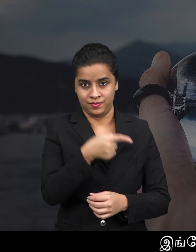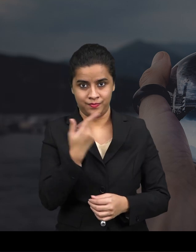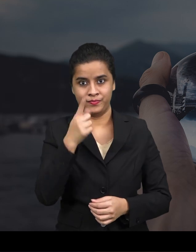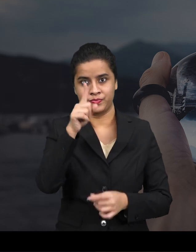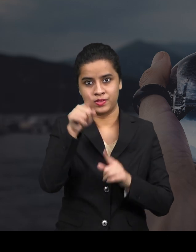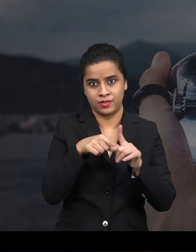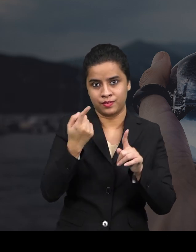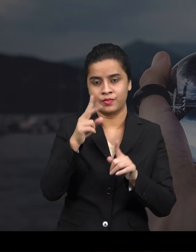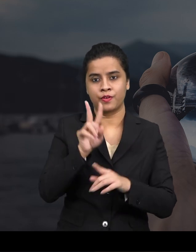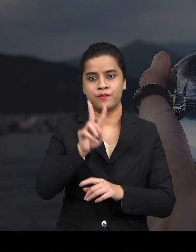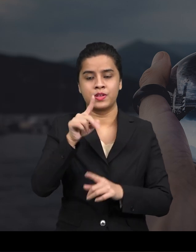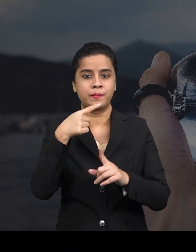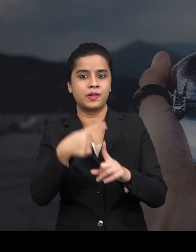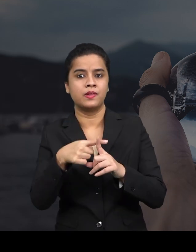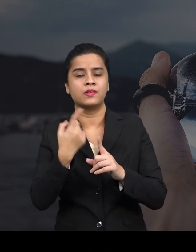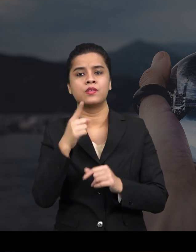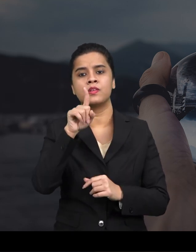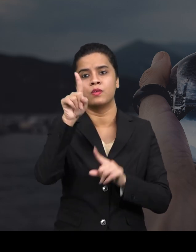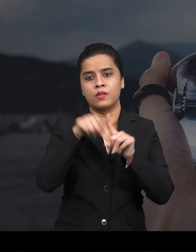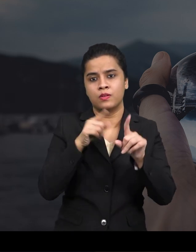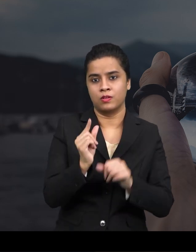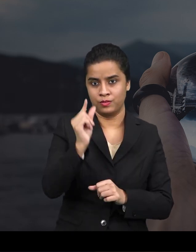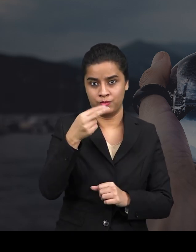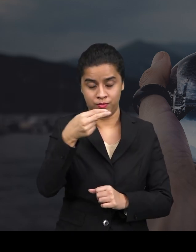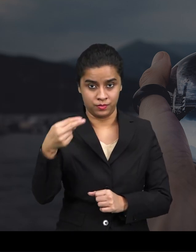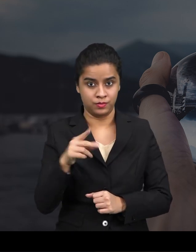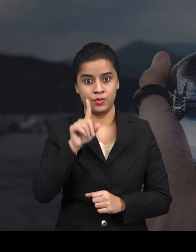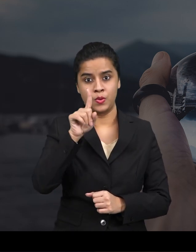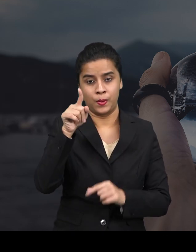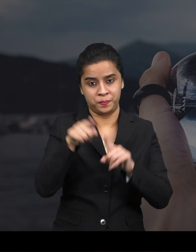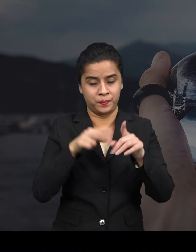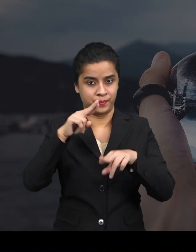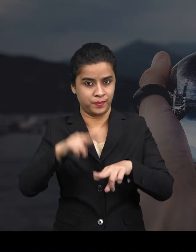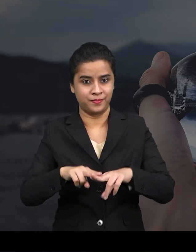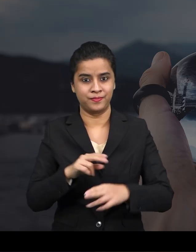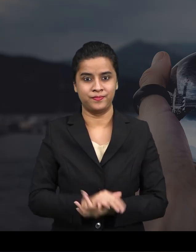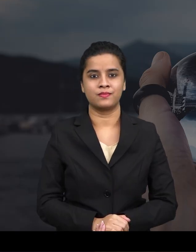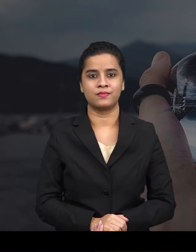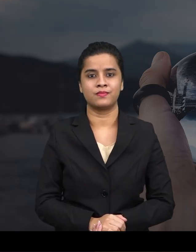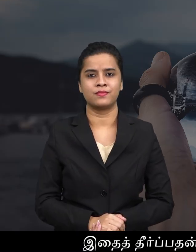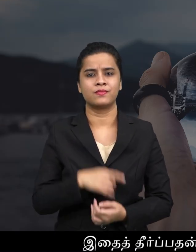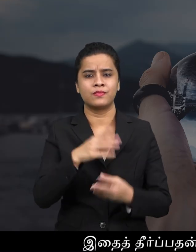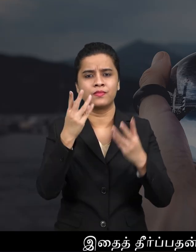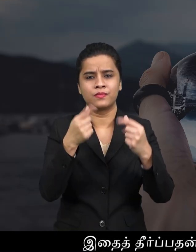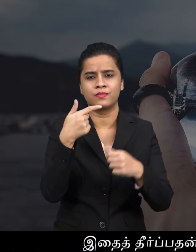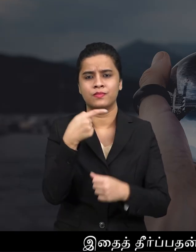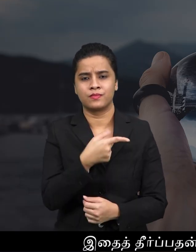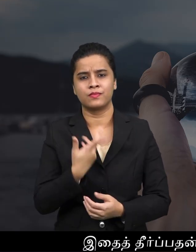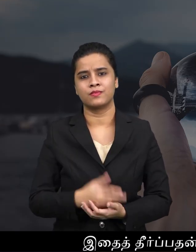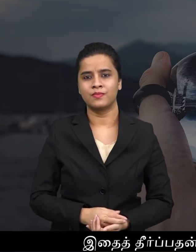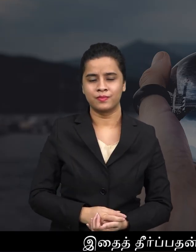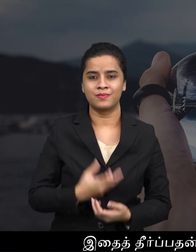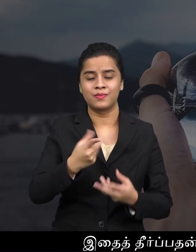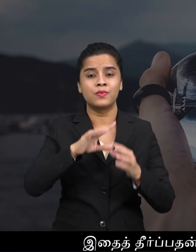சூத்திரம் 1/v கூட்டல் 1/u ஈடு 1/f. இதை தீர்ப்பதின்